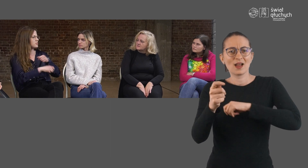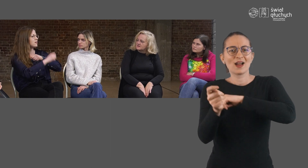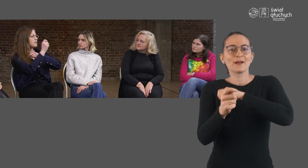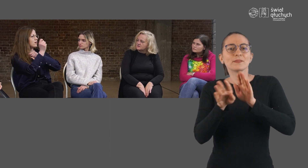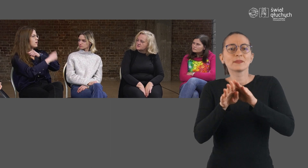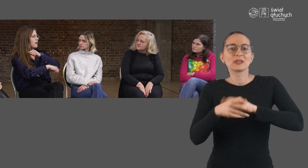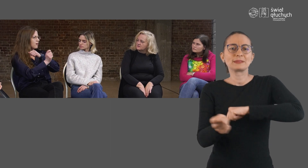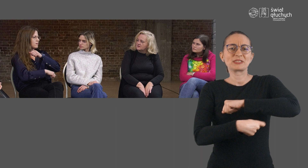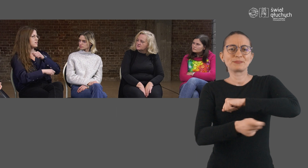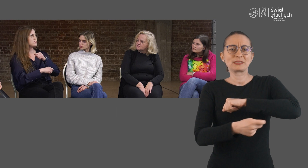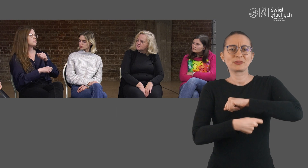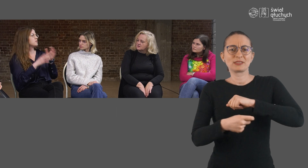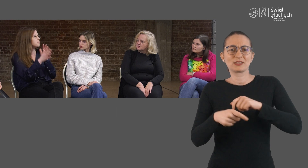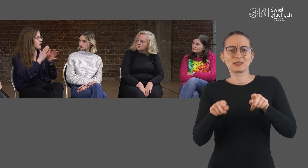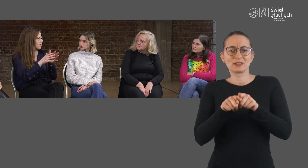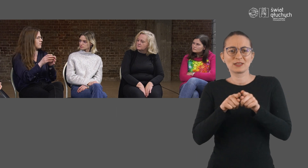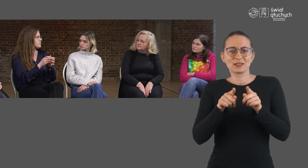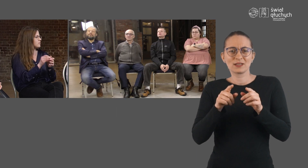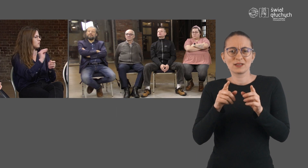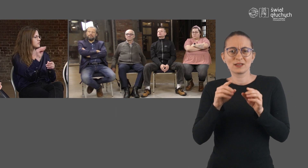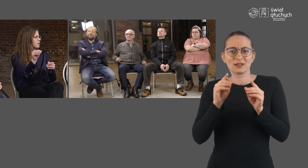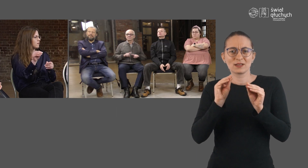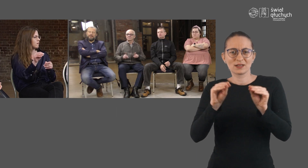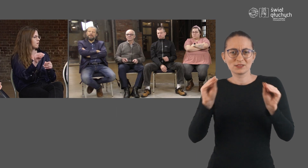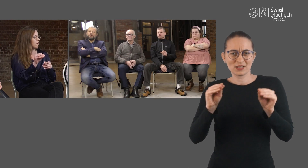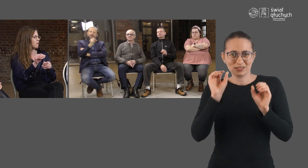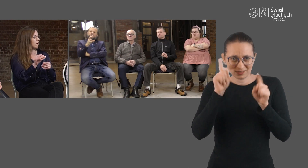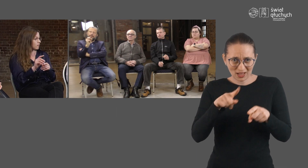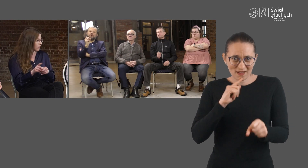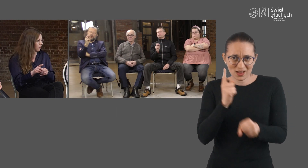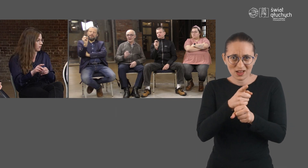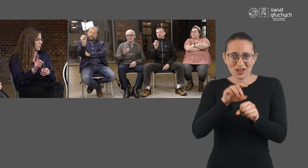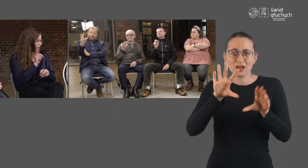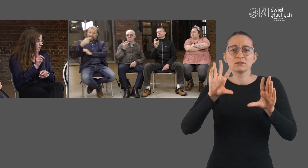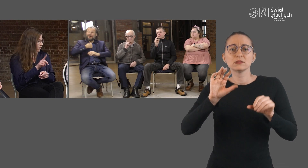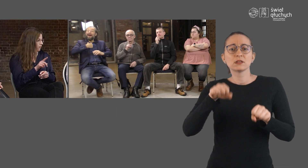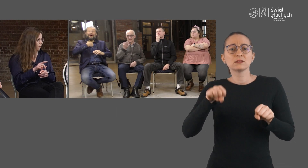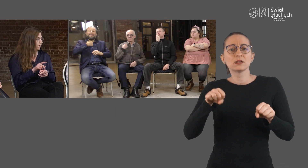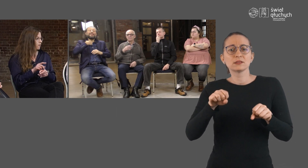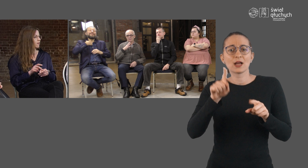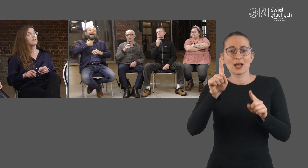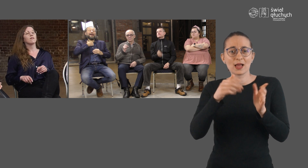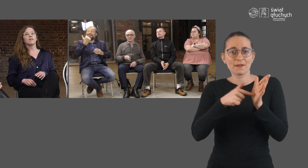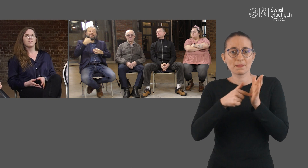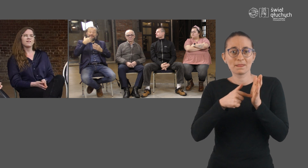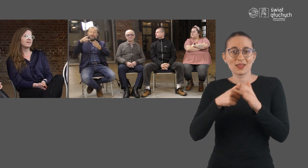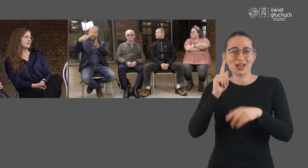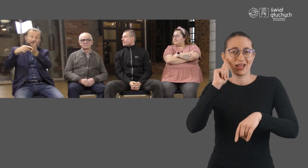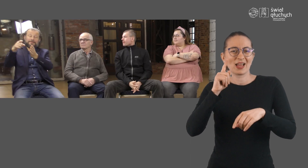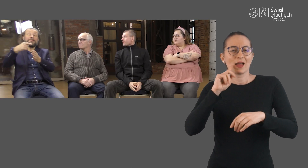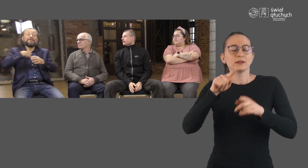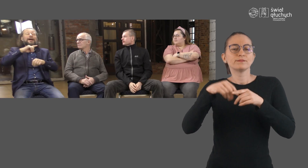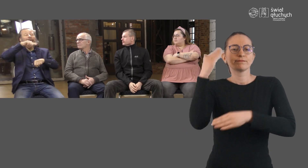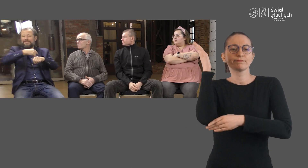Ja chciałam zapytać, czy kiedyś było tak, że za język migowy dzieci były karane? Tak. Tak